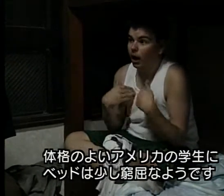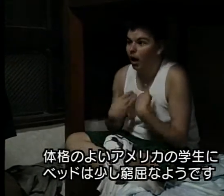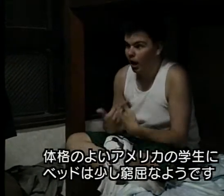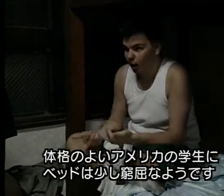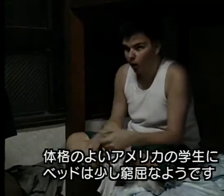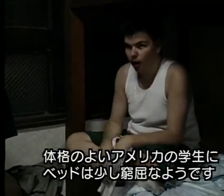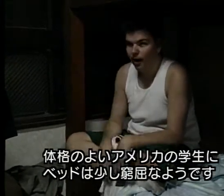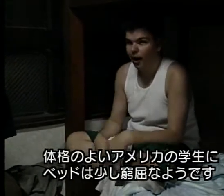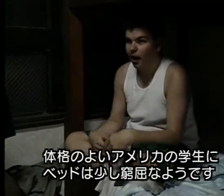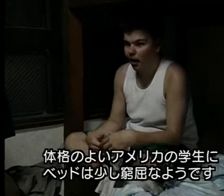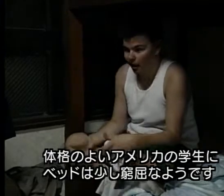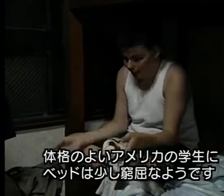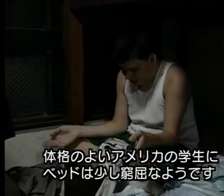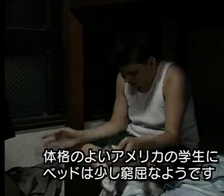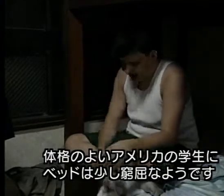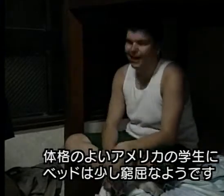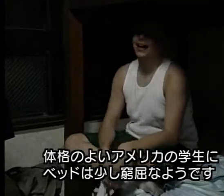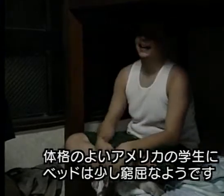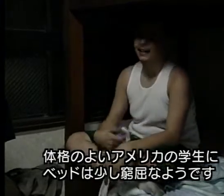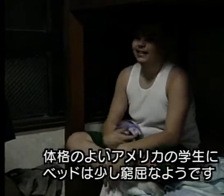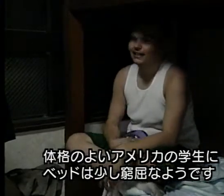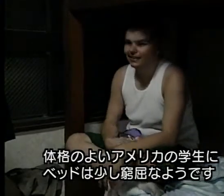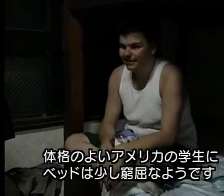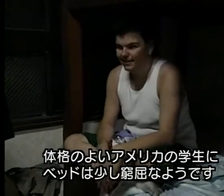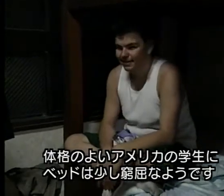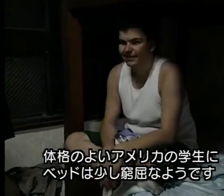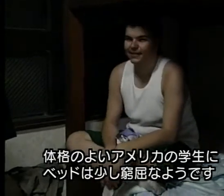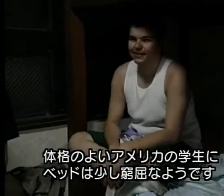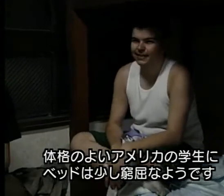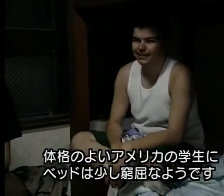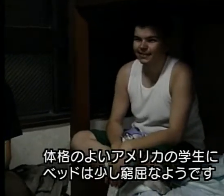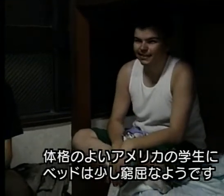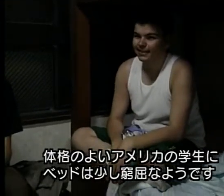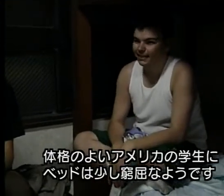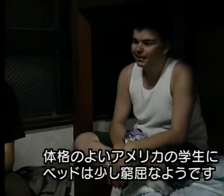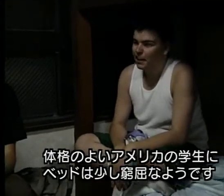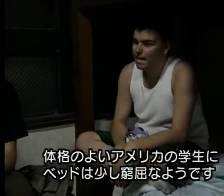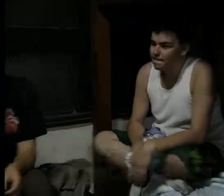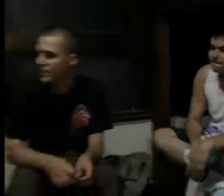に2段ベッドはちょっぴり窮屈なようです。